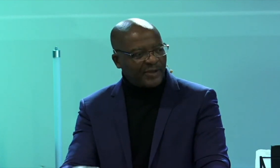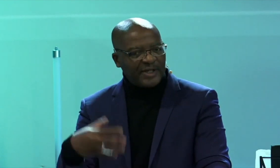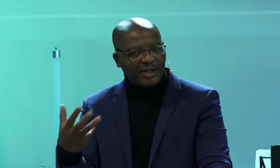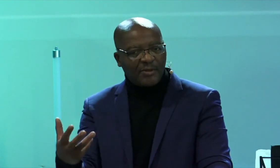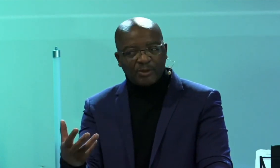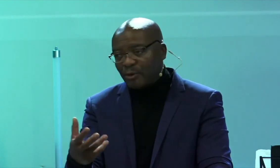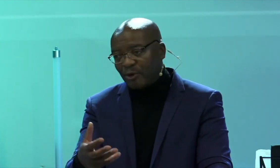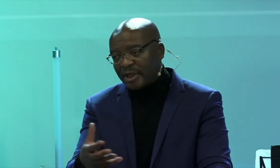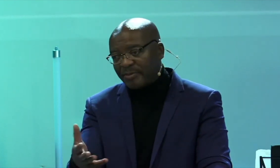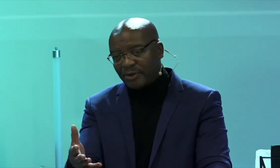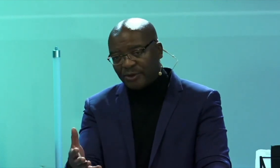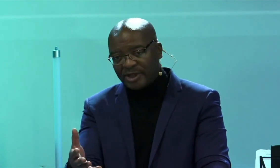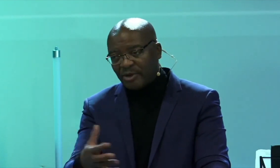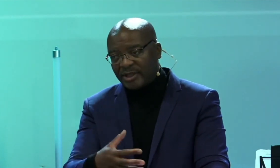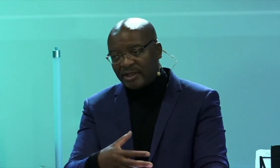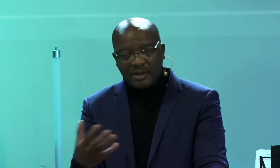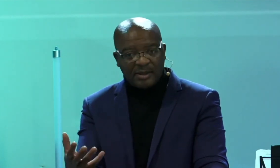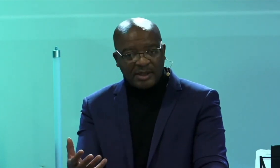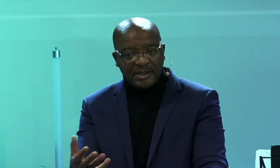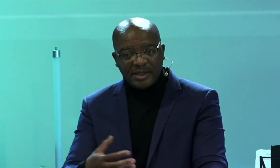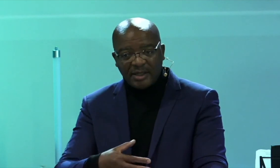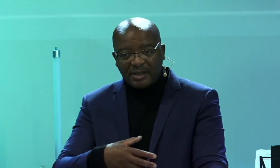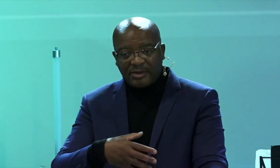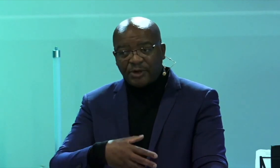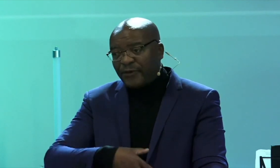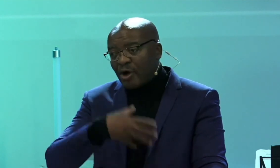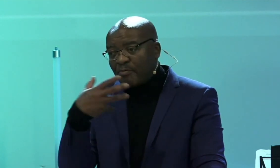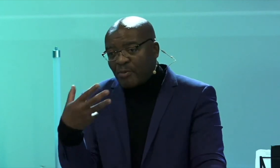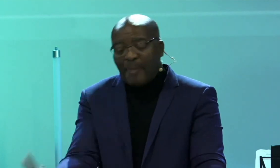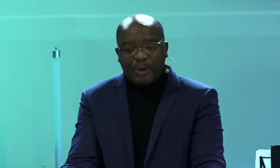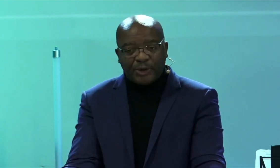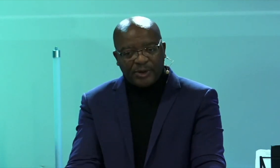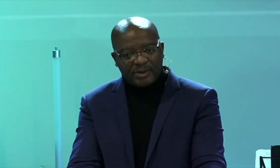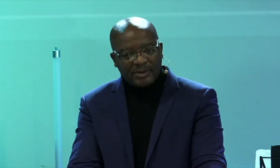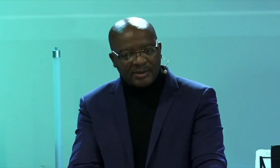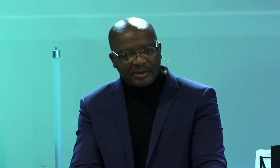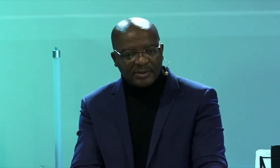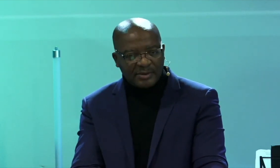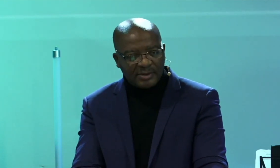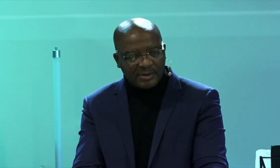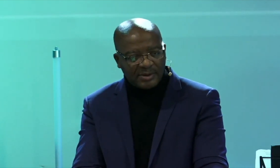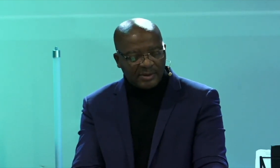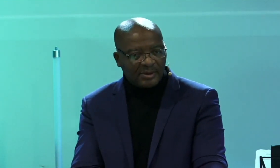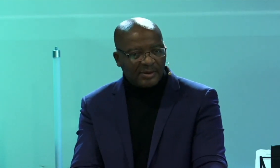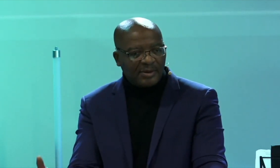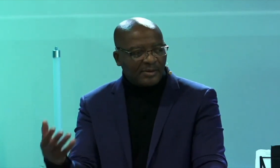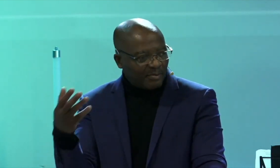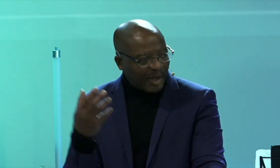Paul se définit comme, au premier chapitre de Timothée, il se définit comme apôtre.